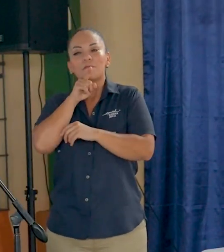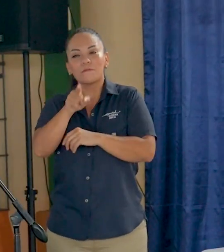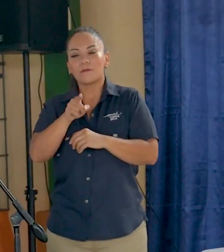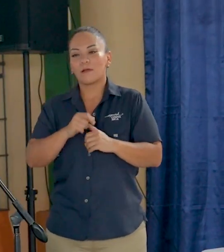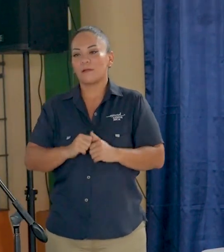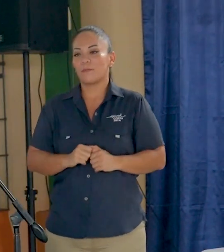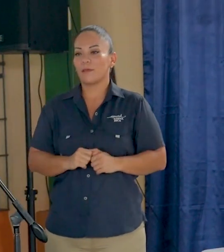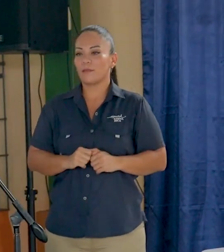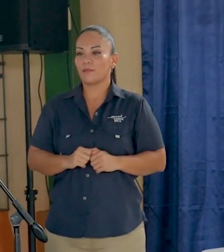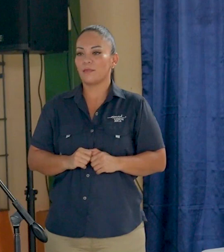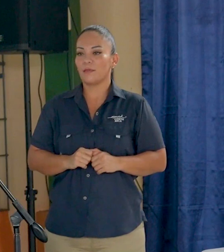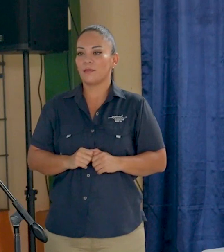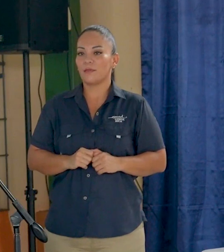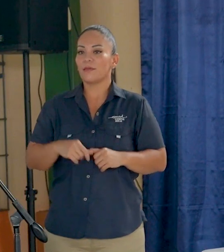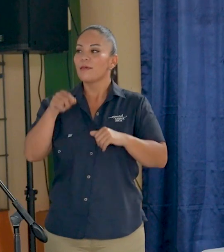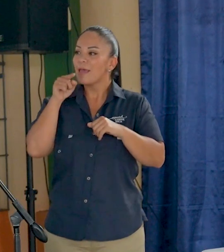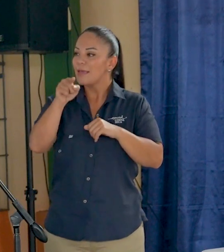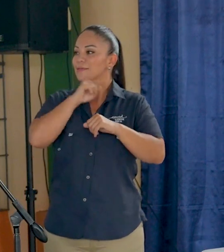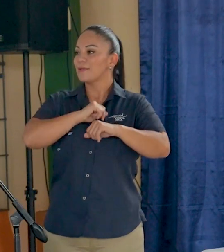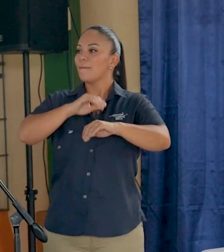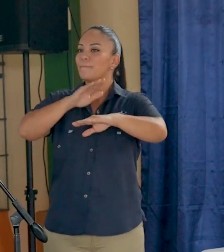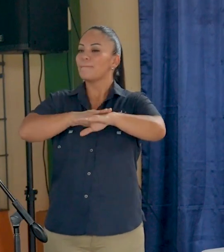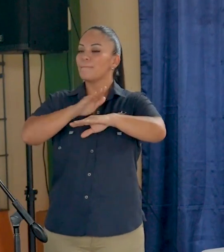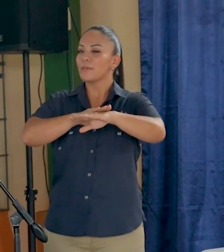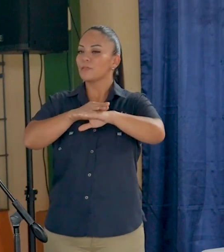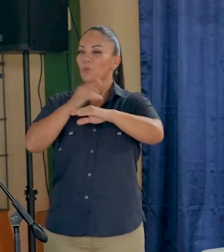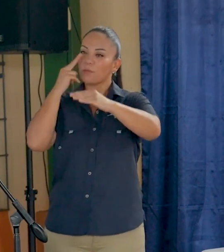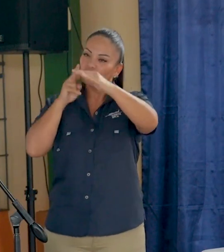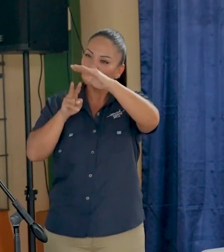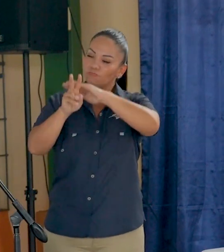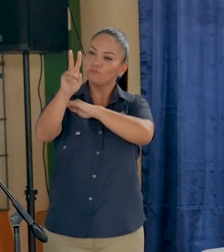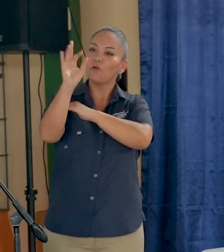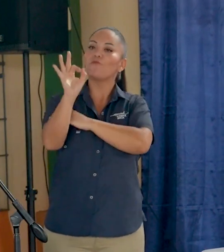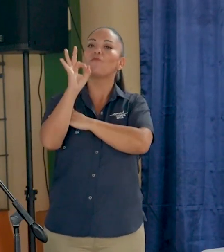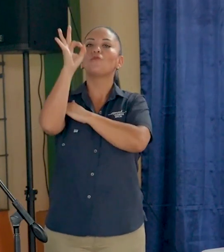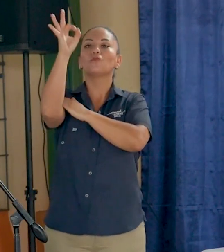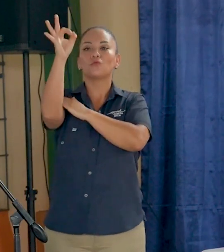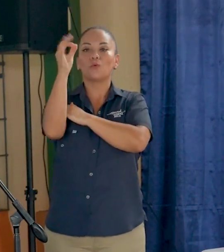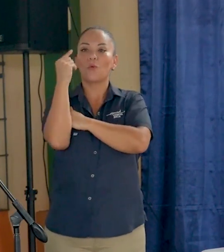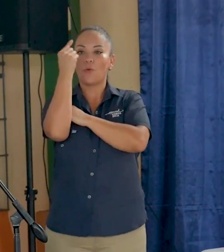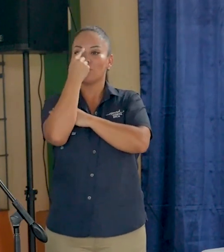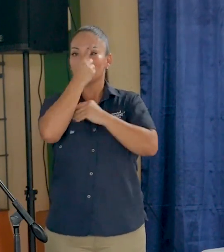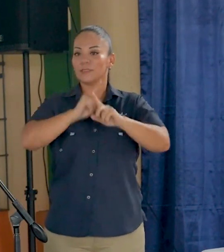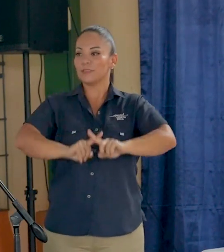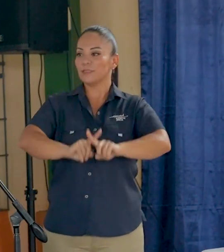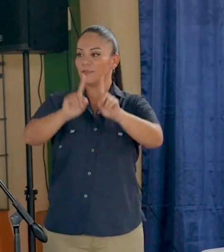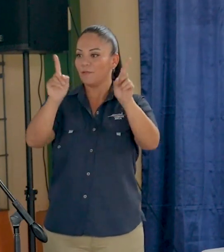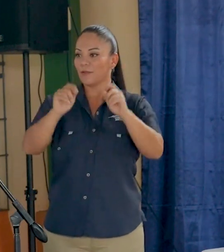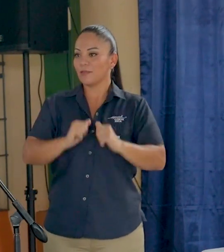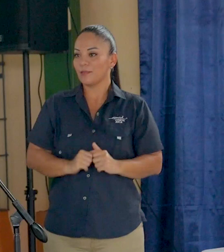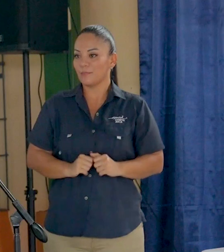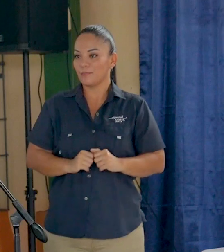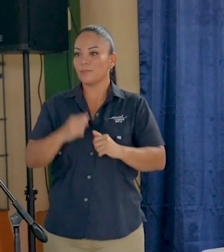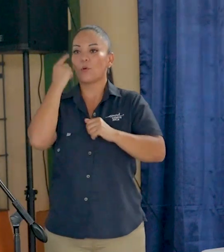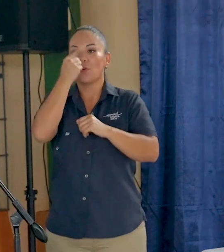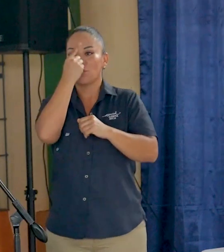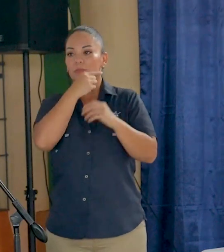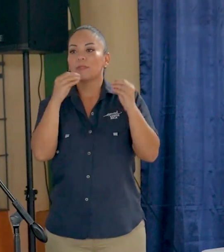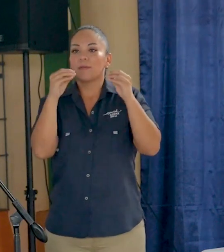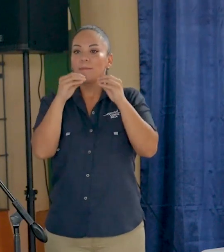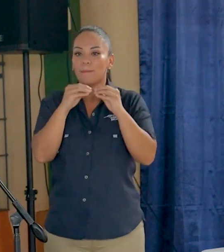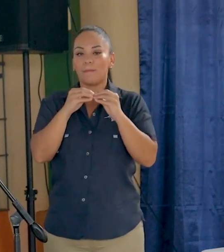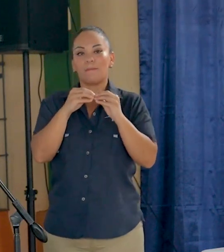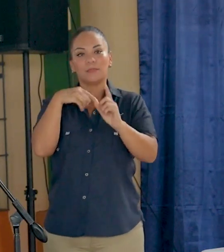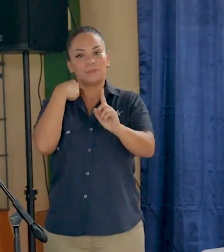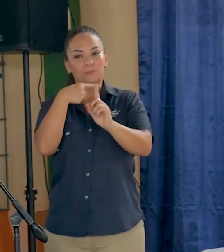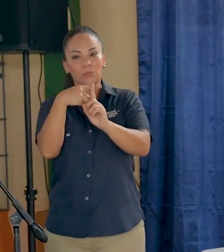verdaderamente el permiso de ver el futuro con ojos diferentes, con ojos de mayor